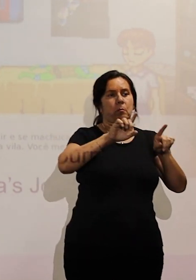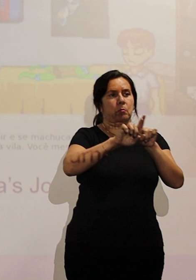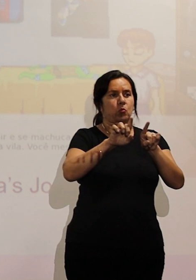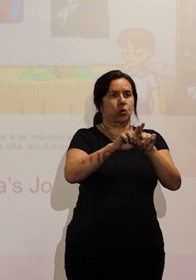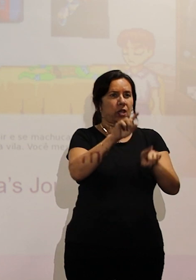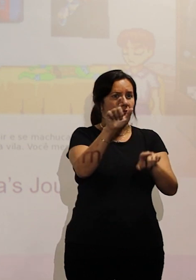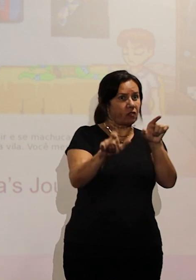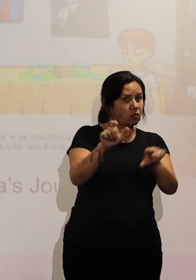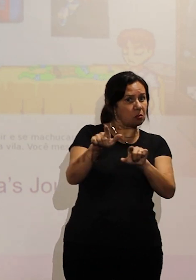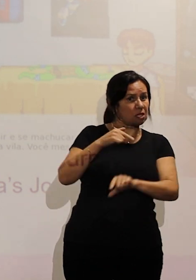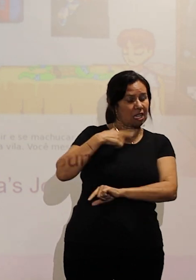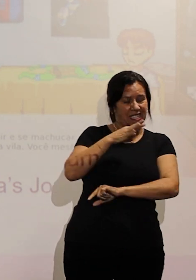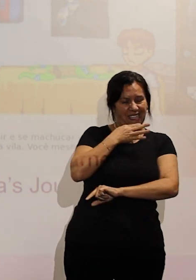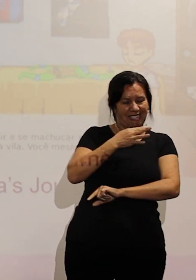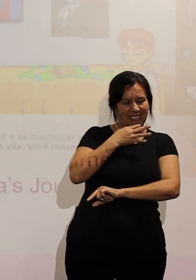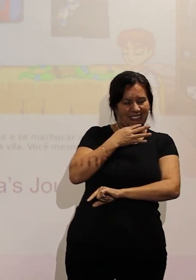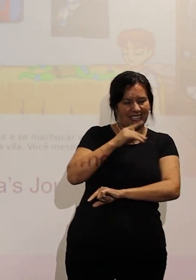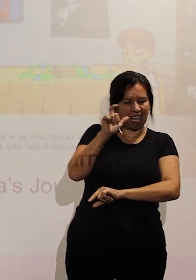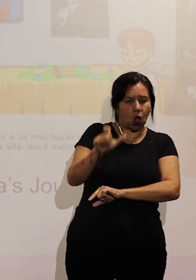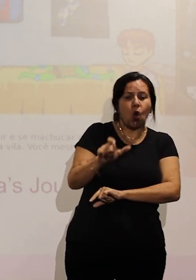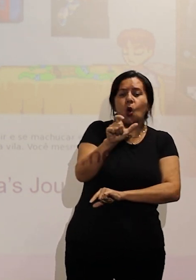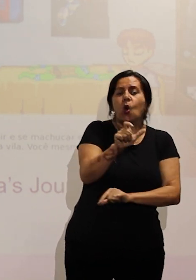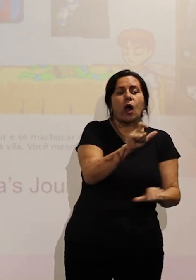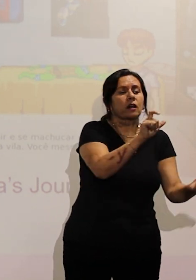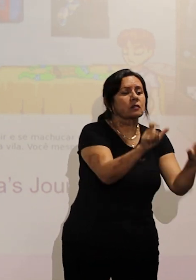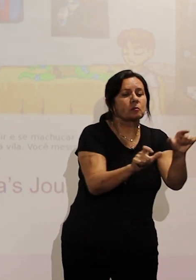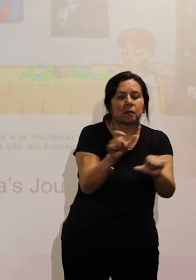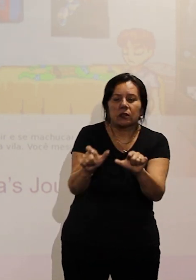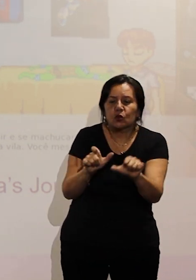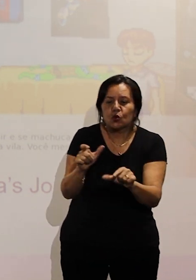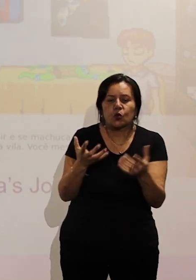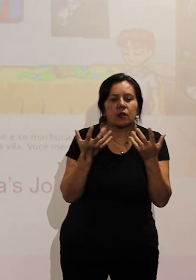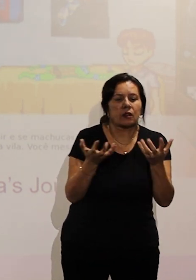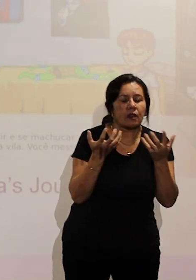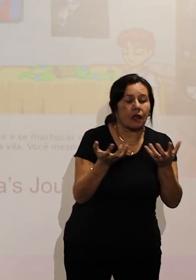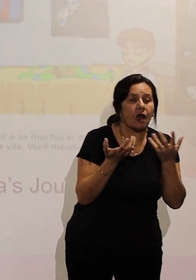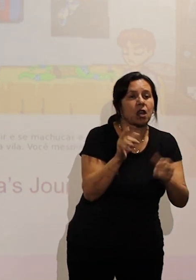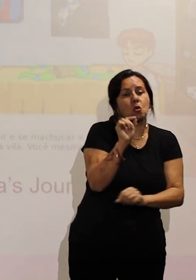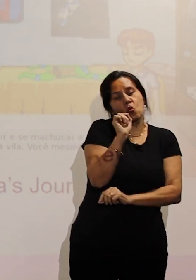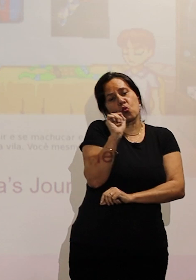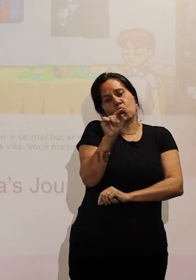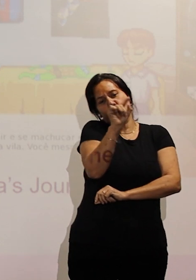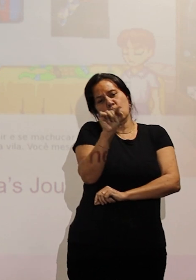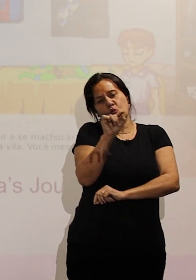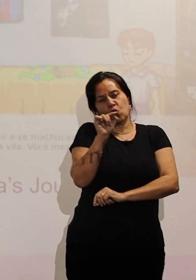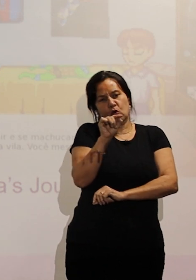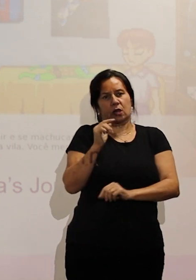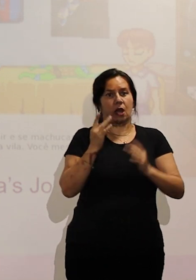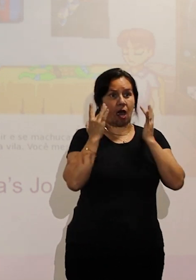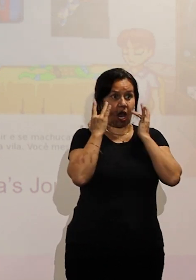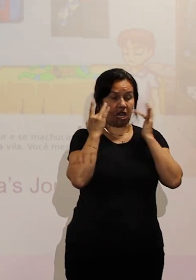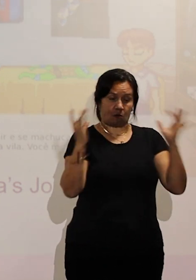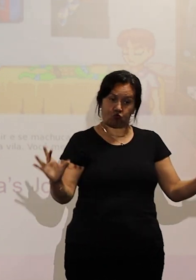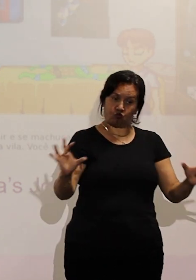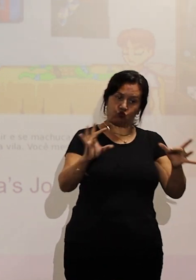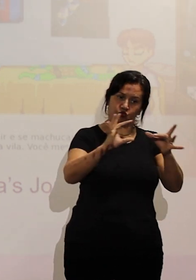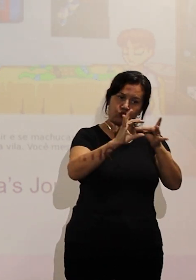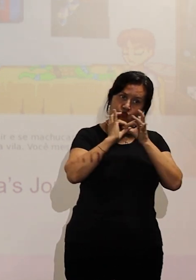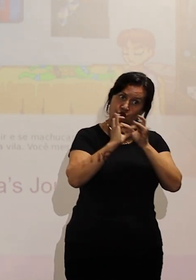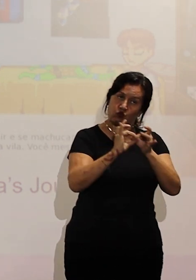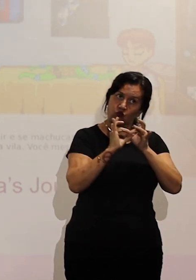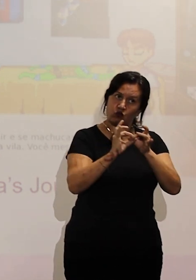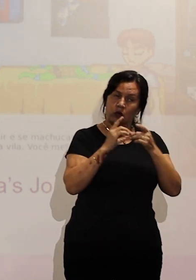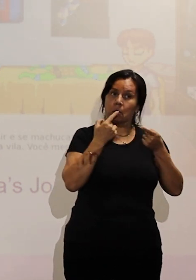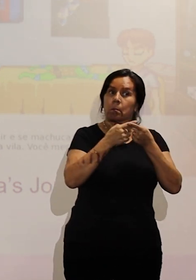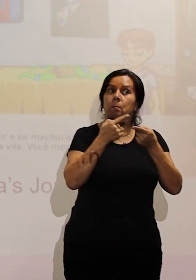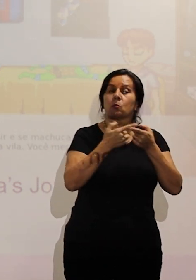tem que entender o que o seu público vai gostar e quem é o público daquele jogo. E a arte ela tem que se encaixar com isso.